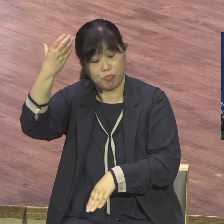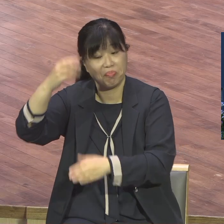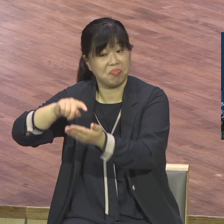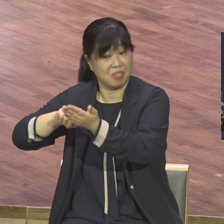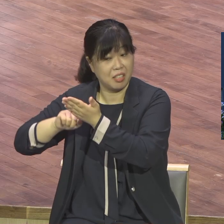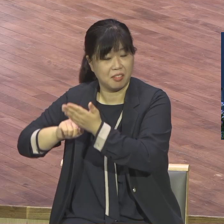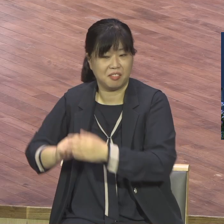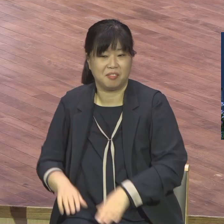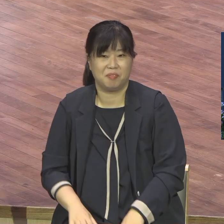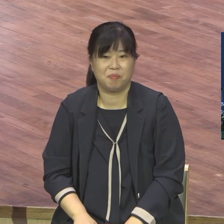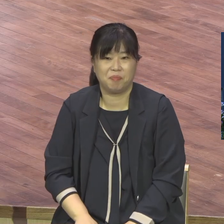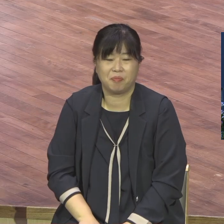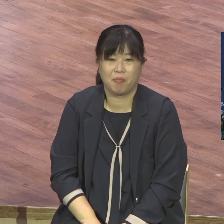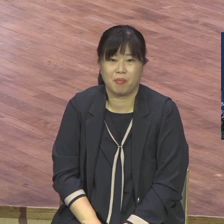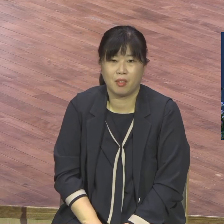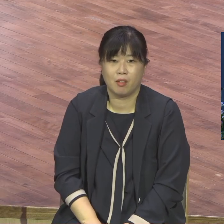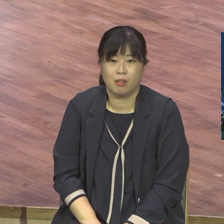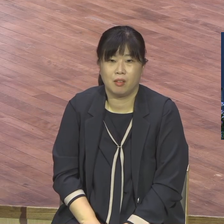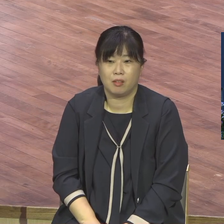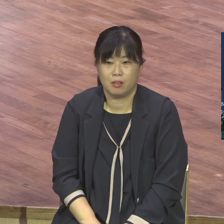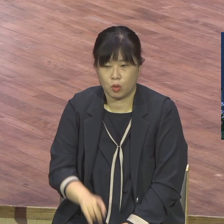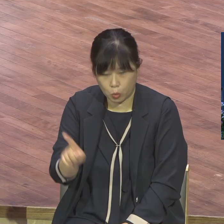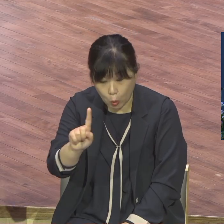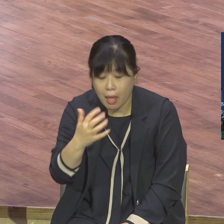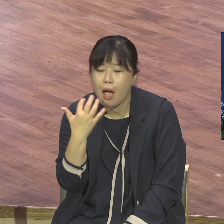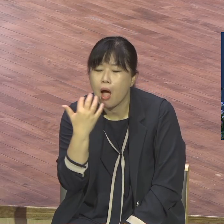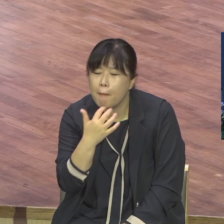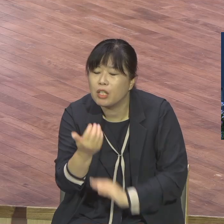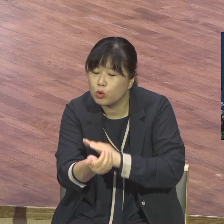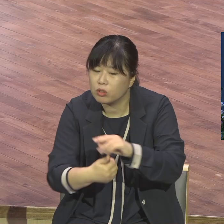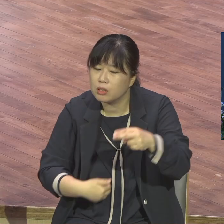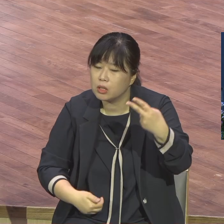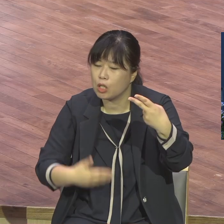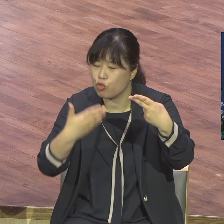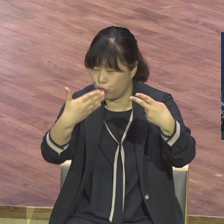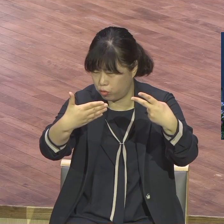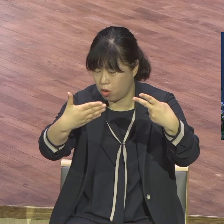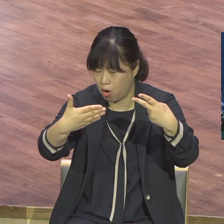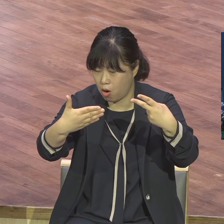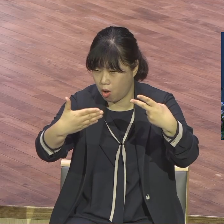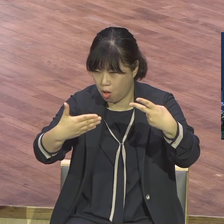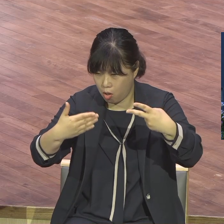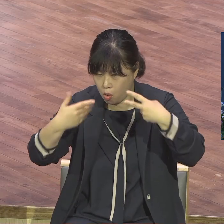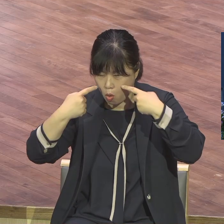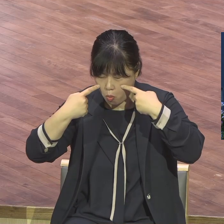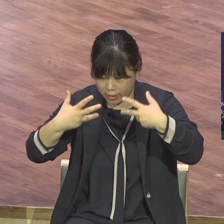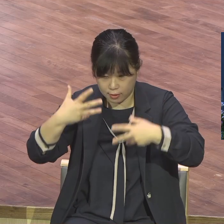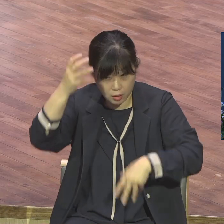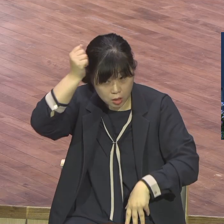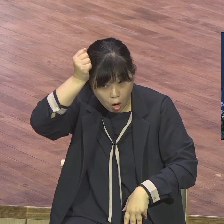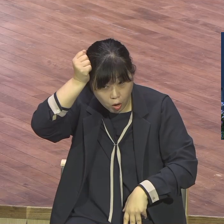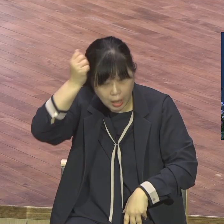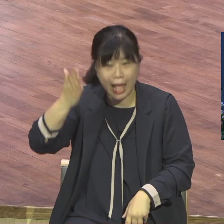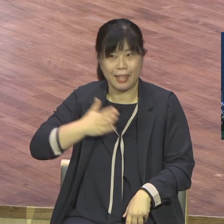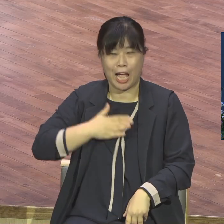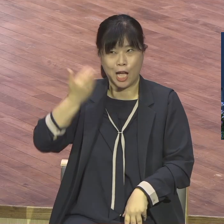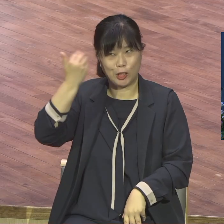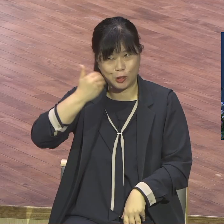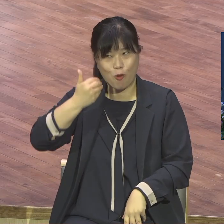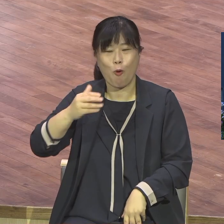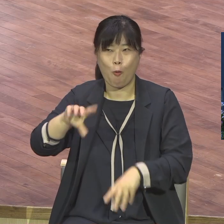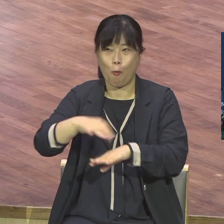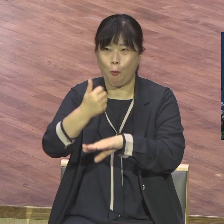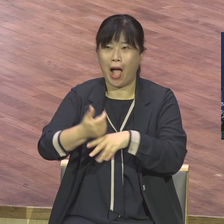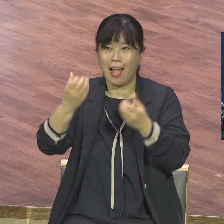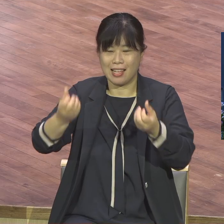제사장 아멘. 베드로서 2장 9절을 묵상하세요. 나는 왕같은 제사장이다. 응? 여러분요 세상